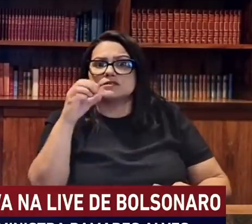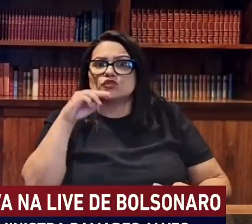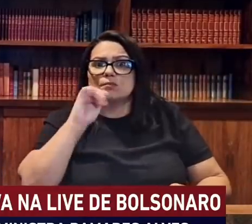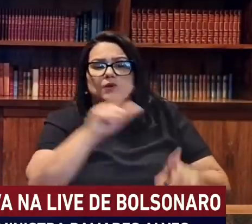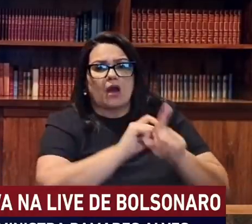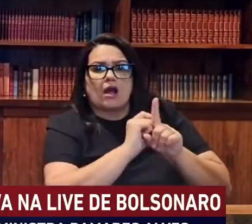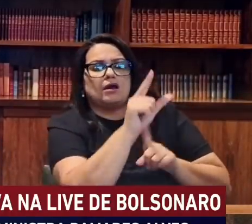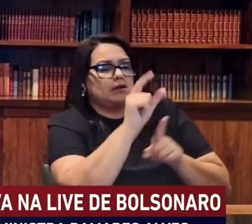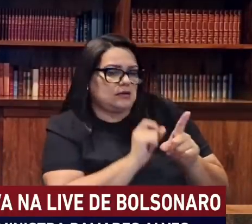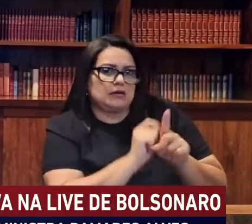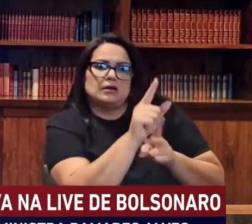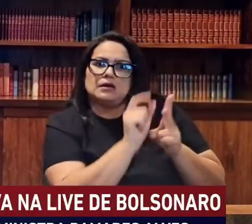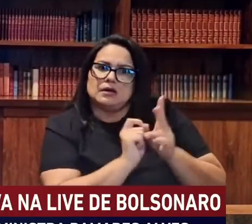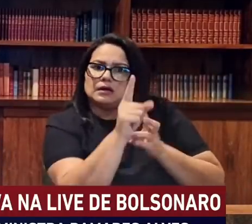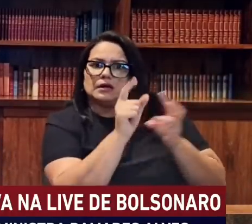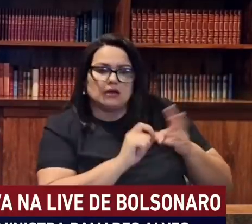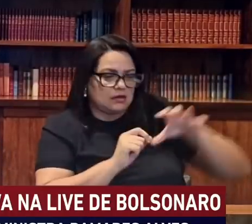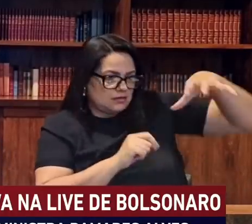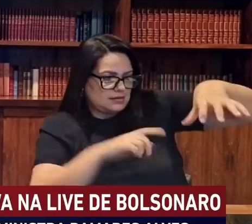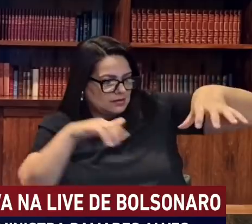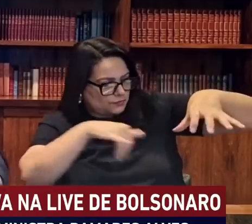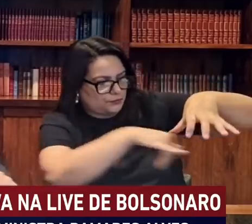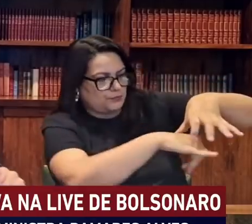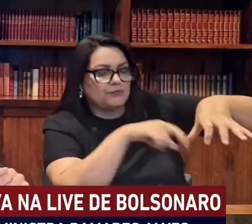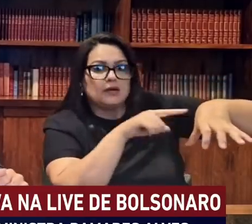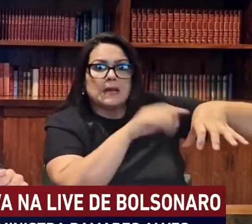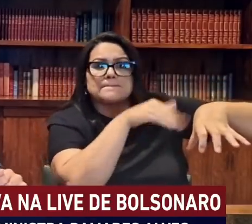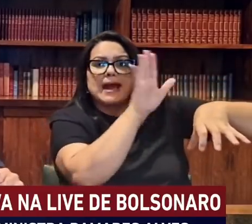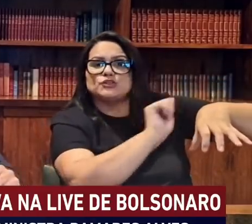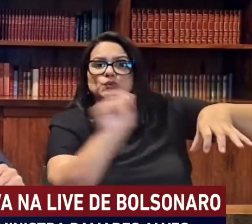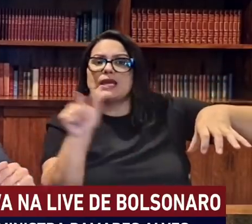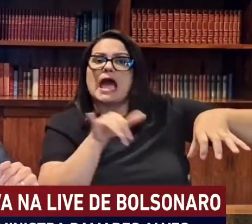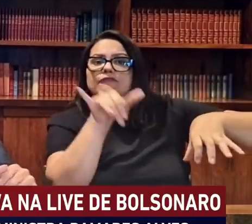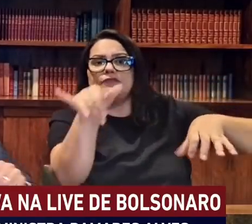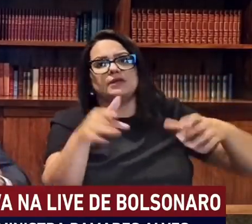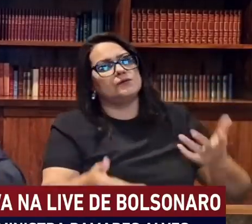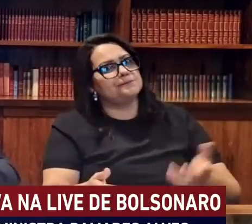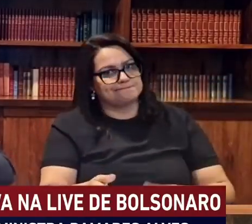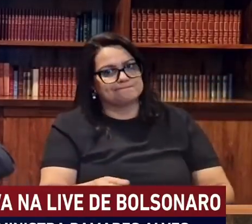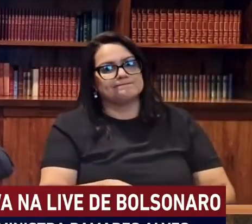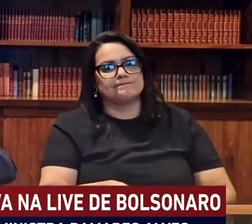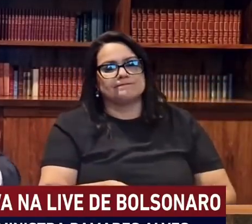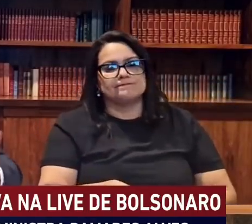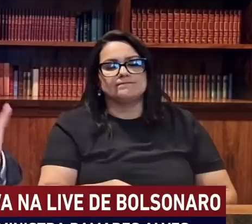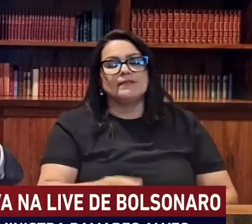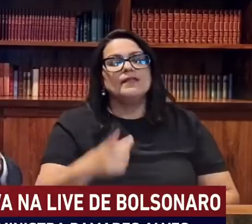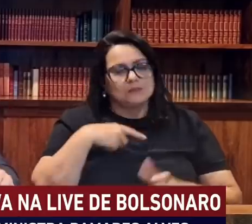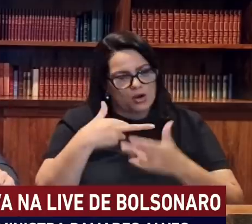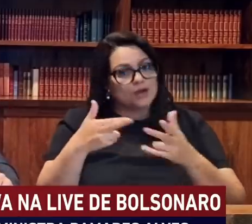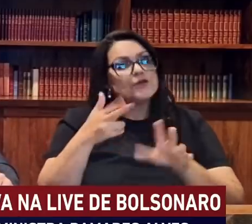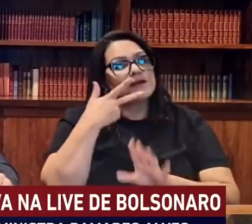Você pagava de aluguel de hangar mais do que o preço do avião. Exatamente. Exatamente. Inclusive tem uma coisa que eu falei muito, eu vou falar de